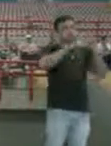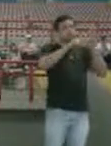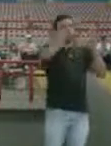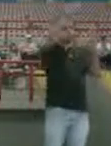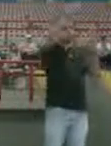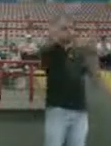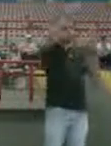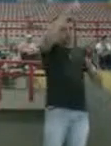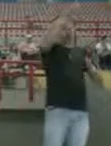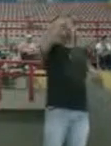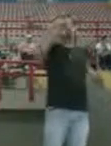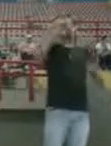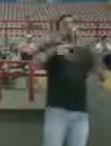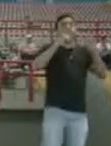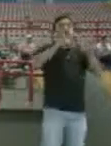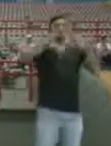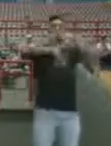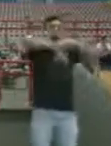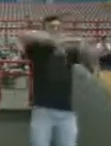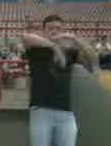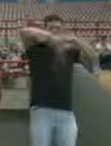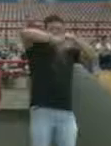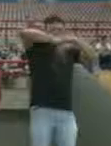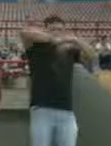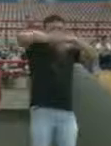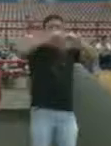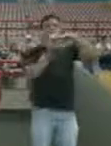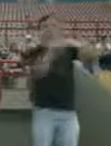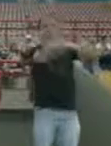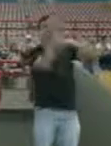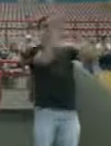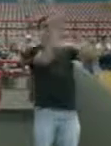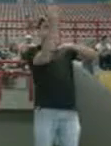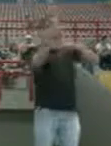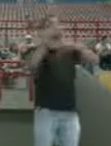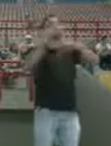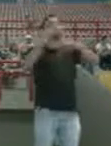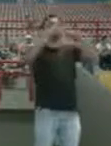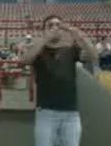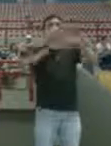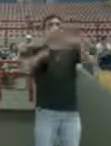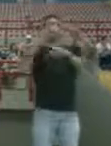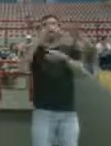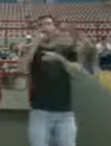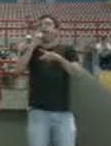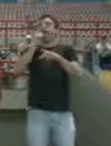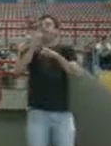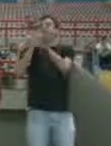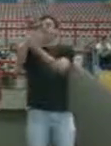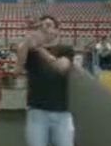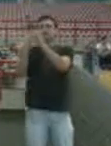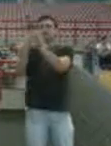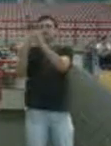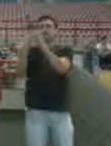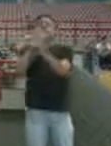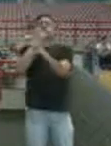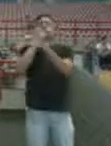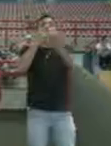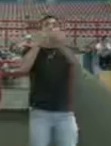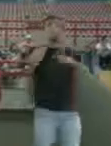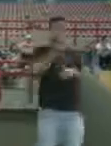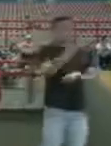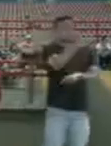de pré-sal, dominamos extração, nós extraímos o nosso petróleo, nós não dominamos ainda o nosso refino. Tanto é que o Brasil compra